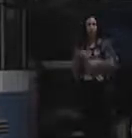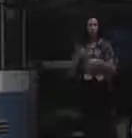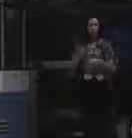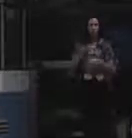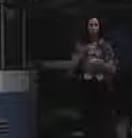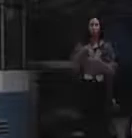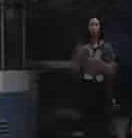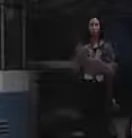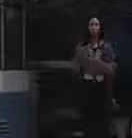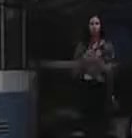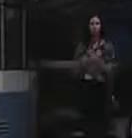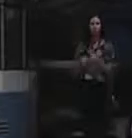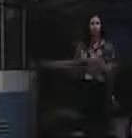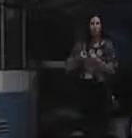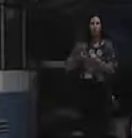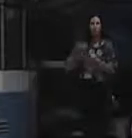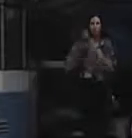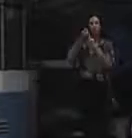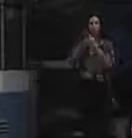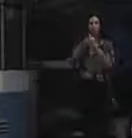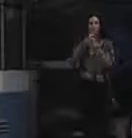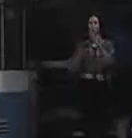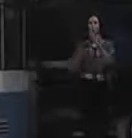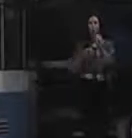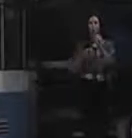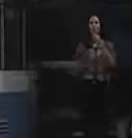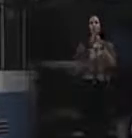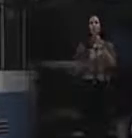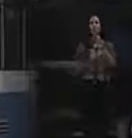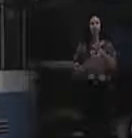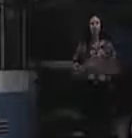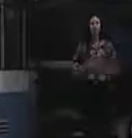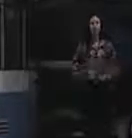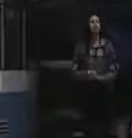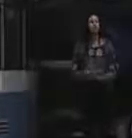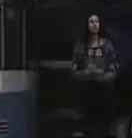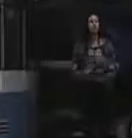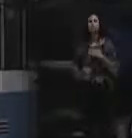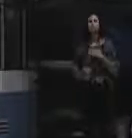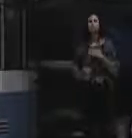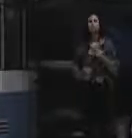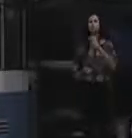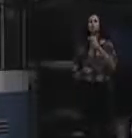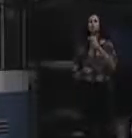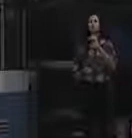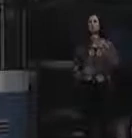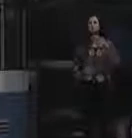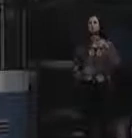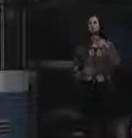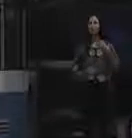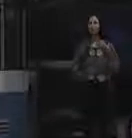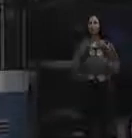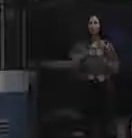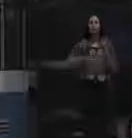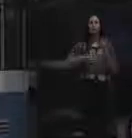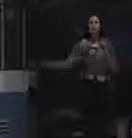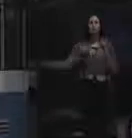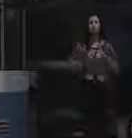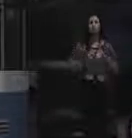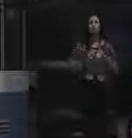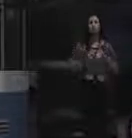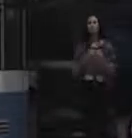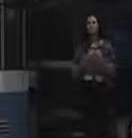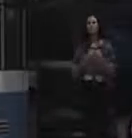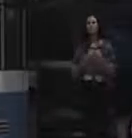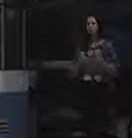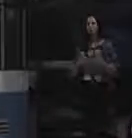de R$ 1.000 por terminal eletrônico. Inciso 14º, por declaração relativa às operações